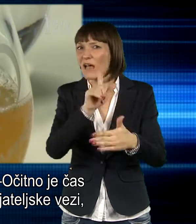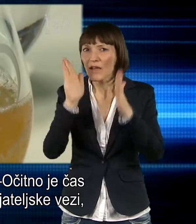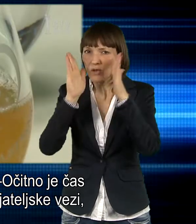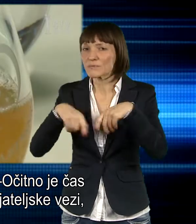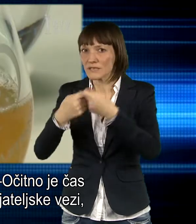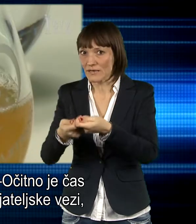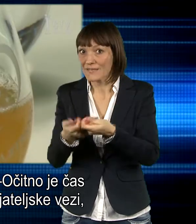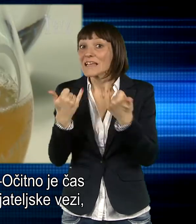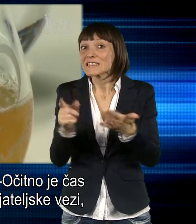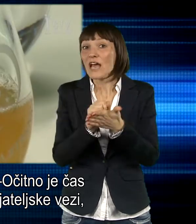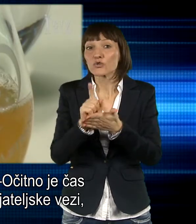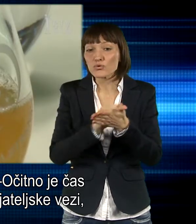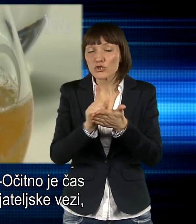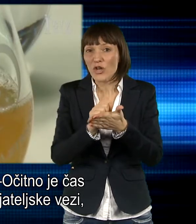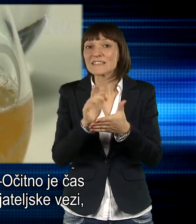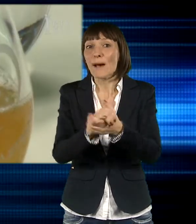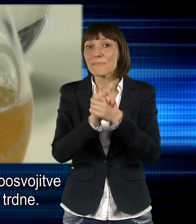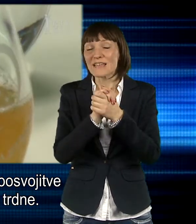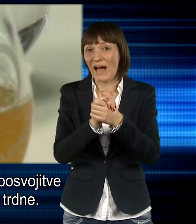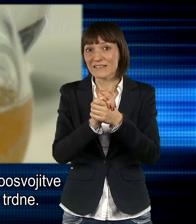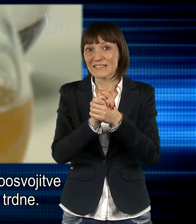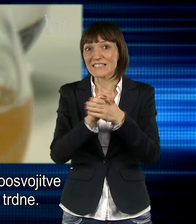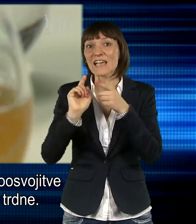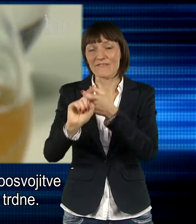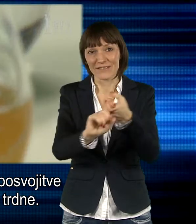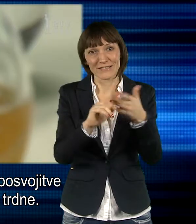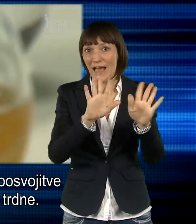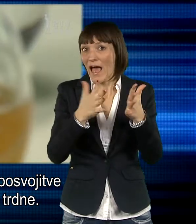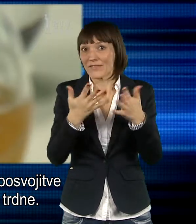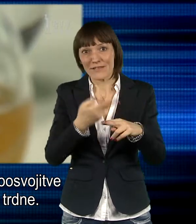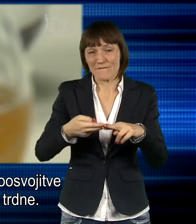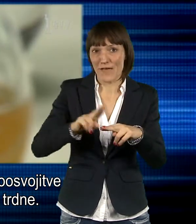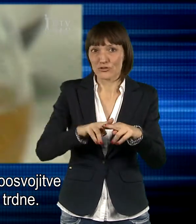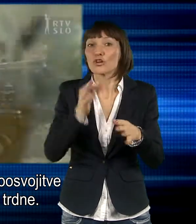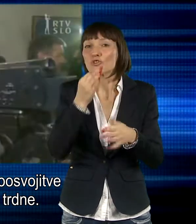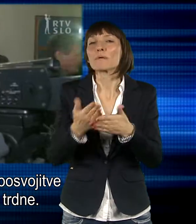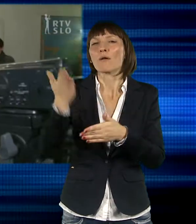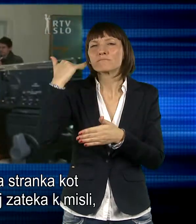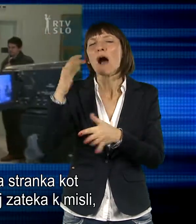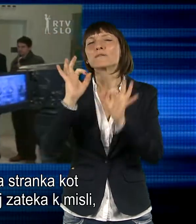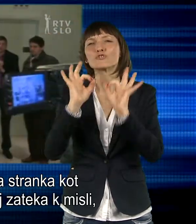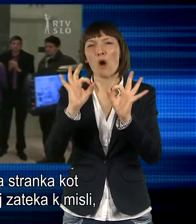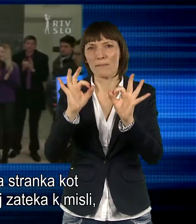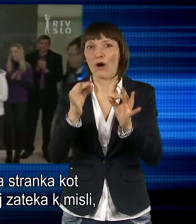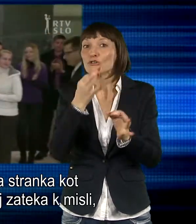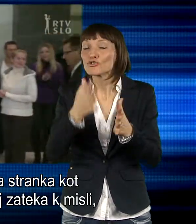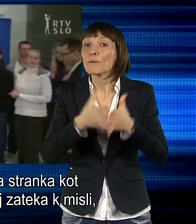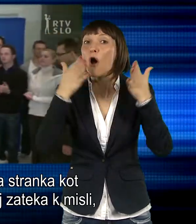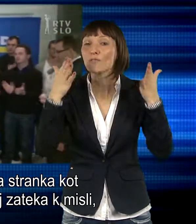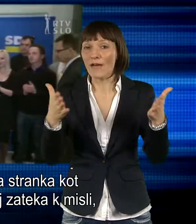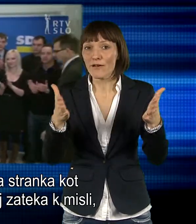čas razrahljal tudi prijateljske vezi, ki so od osamosvojitve veljale za trdne. Zato se največja stranka